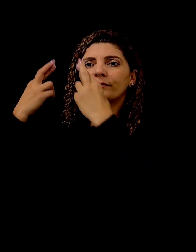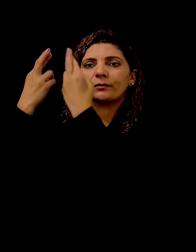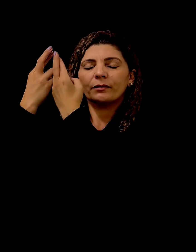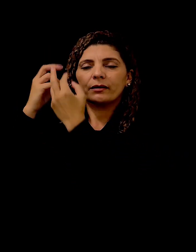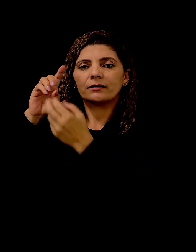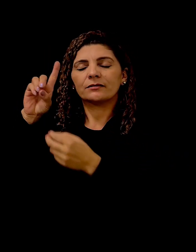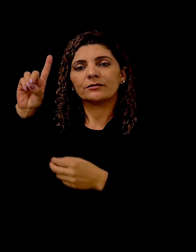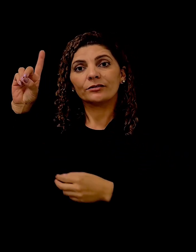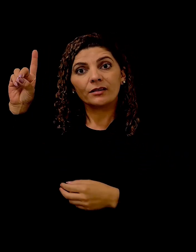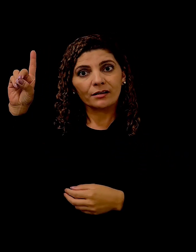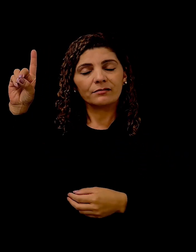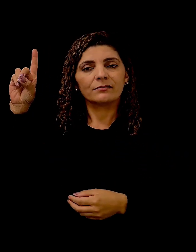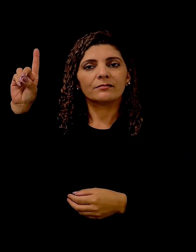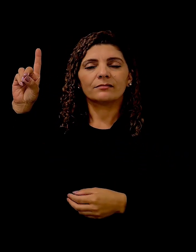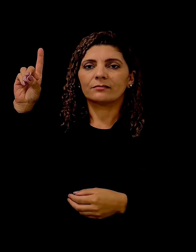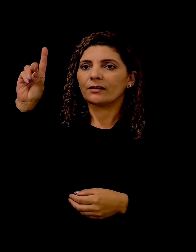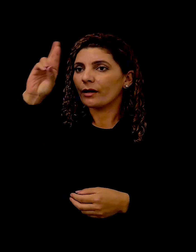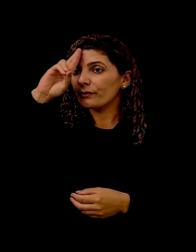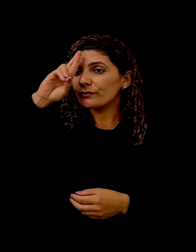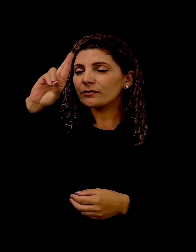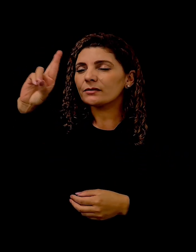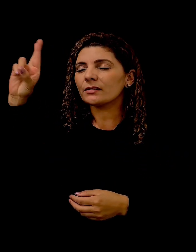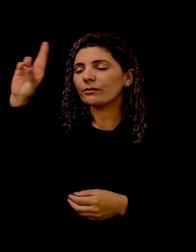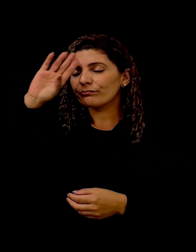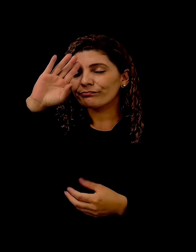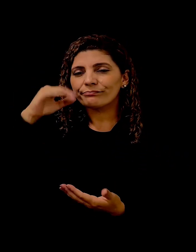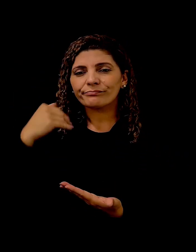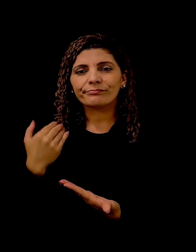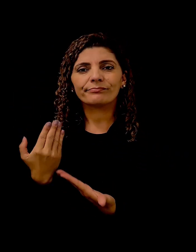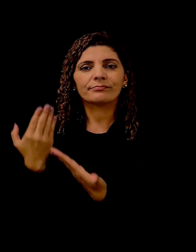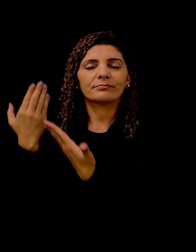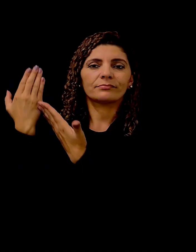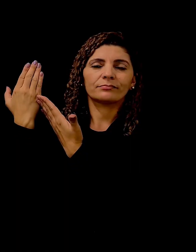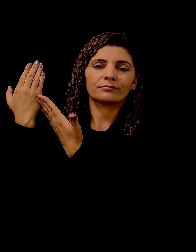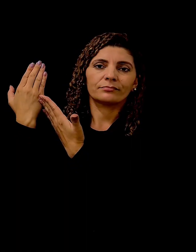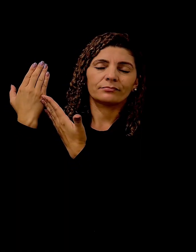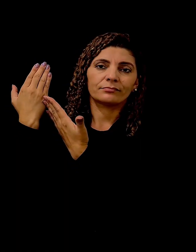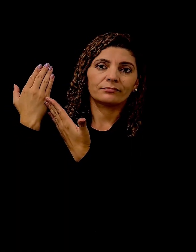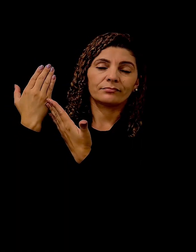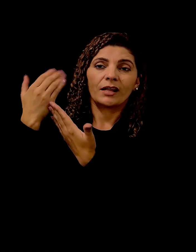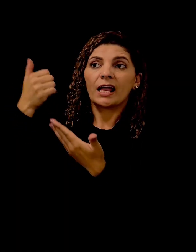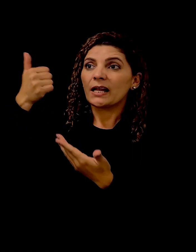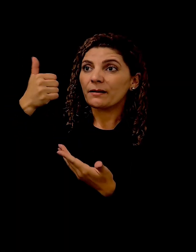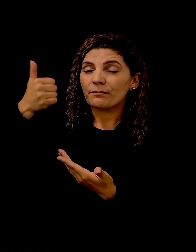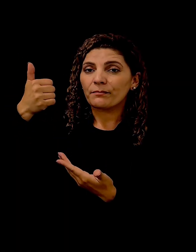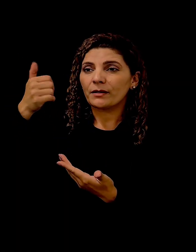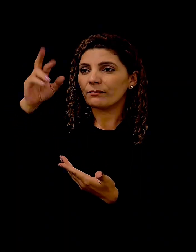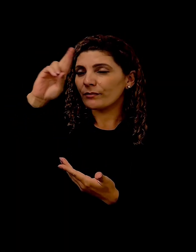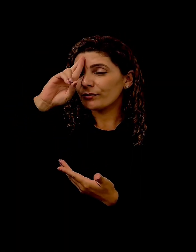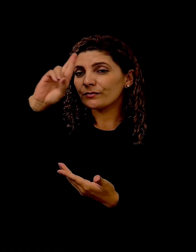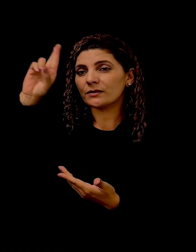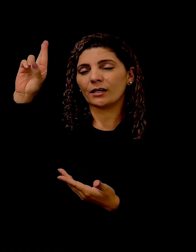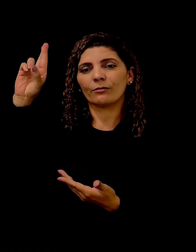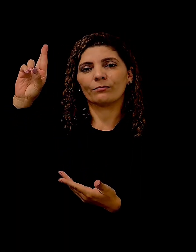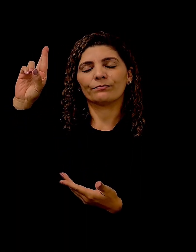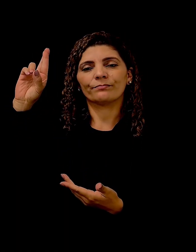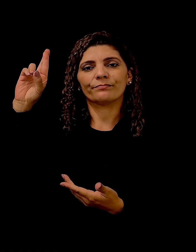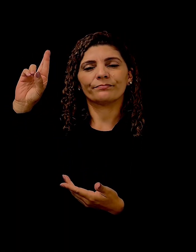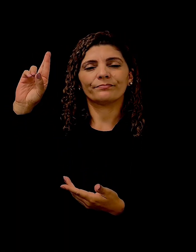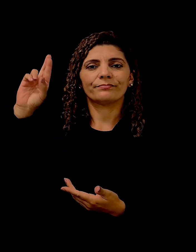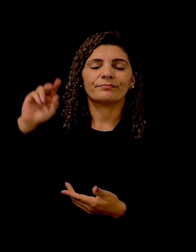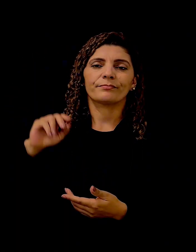nosso Senhor. Ele é o primeiro. Segundo, é o nosso próximo.